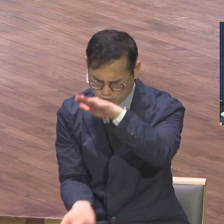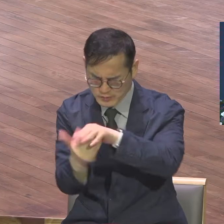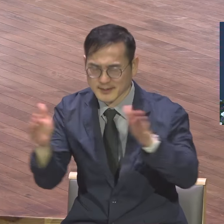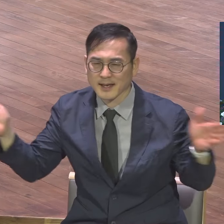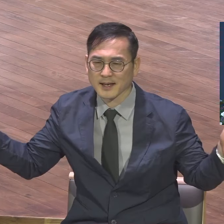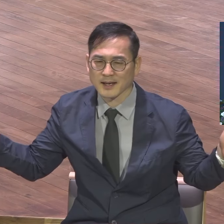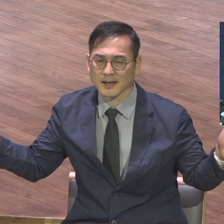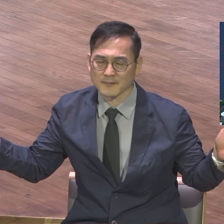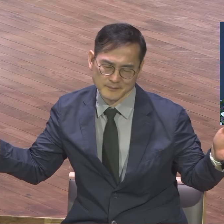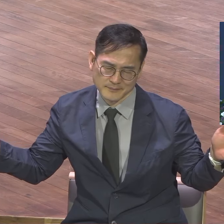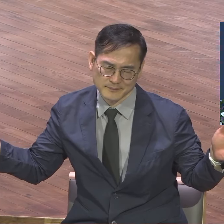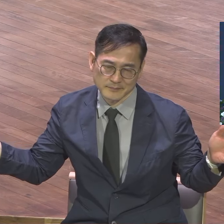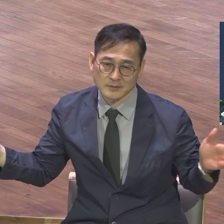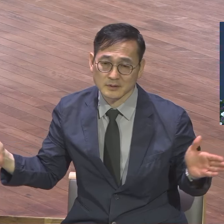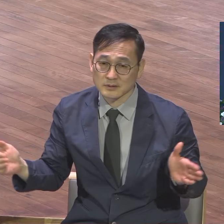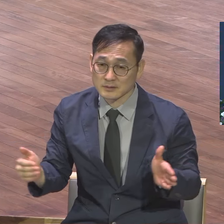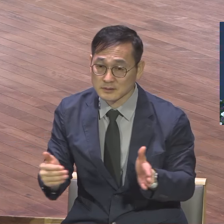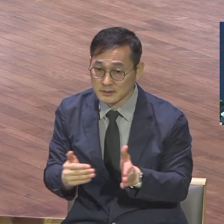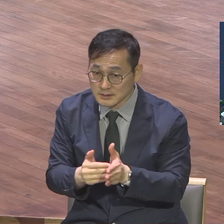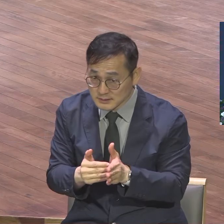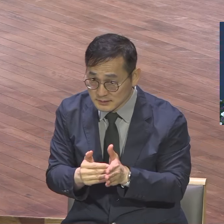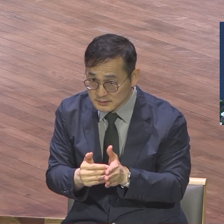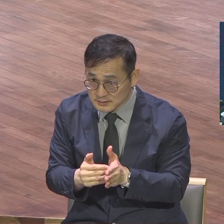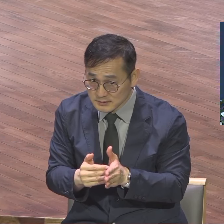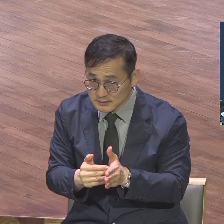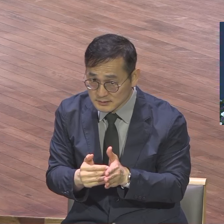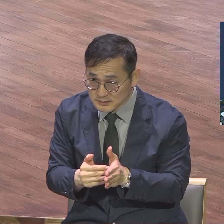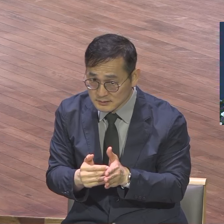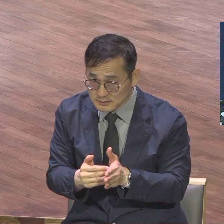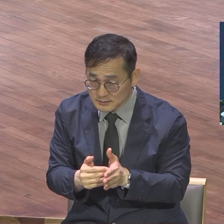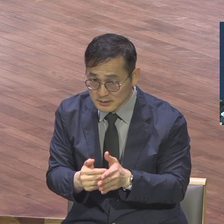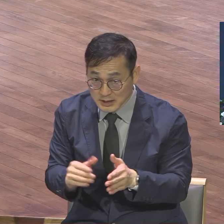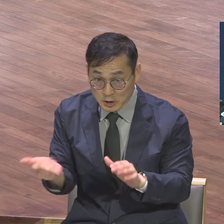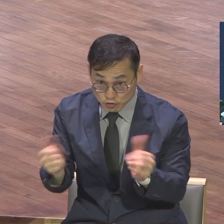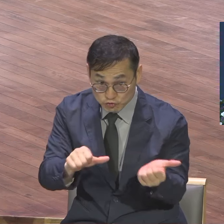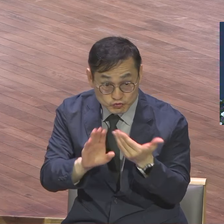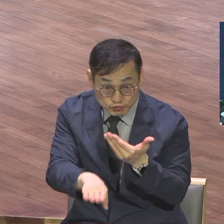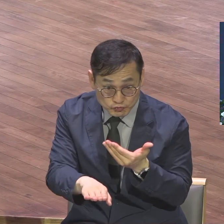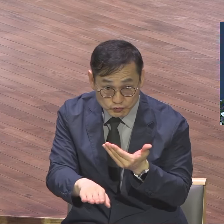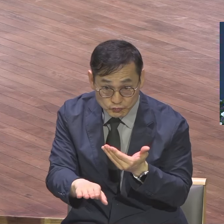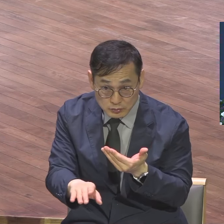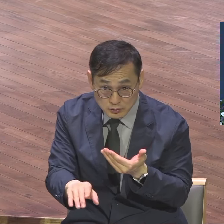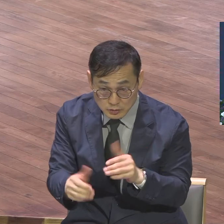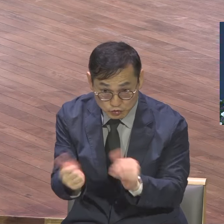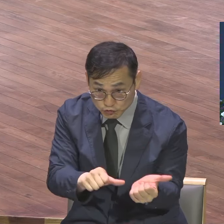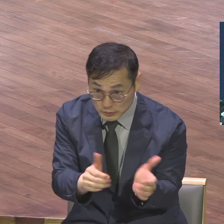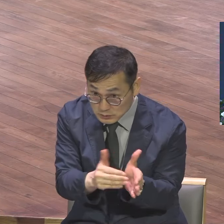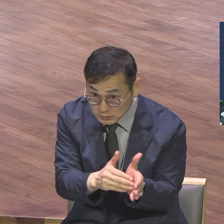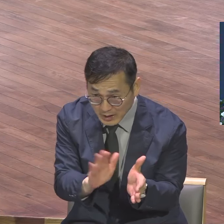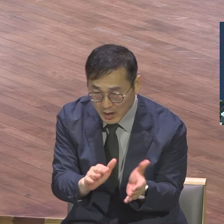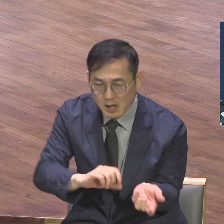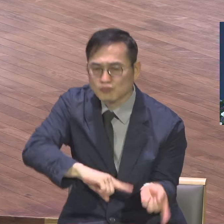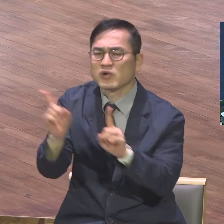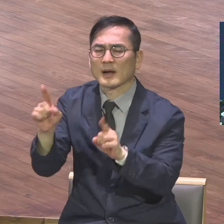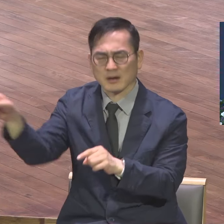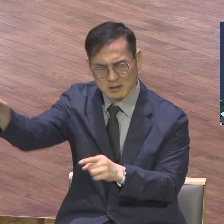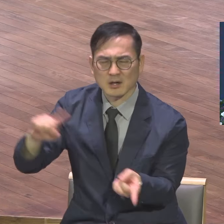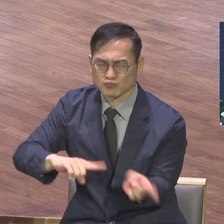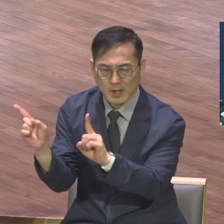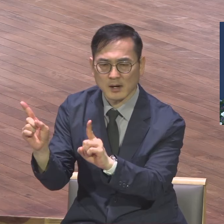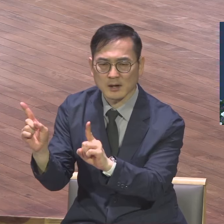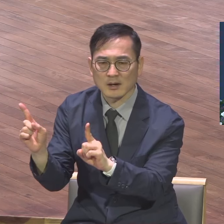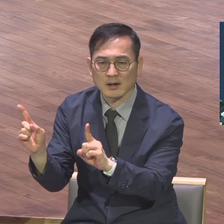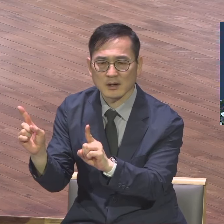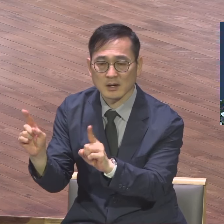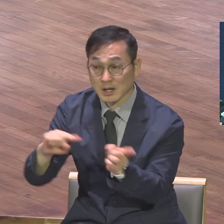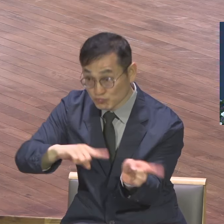그거로 끝난 게 아니에요. 뭐 해야 되느냐? 부활해야 돼. 부활. 죽었으면 부활해야 돼요. 그래야